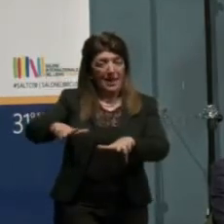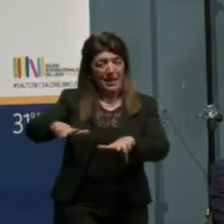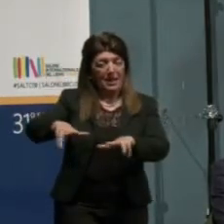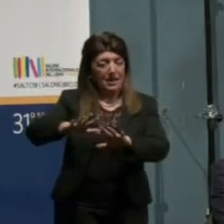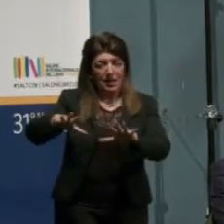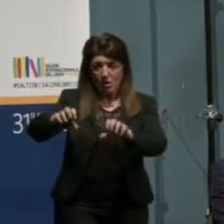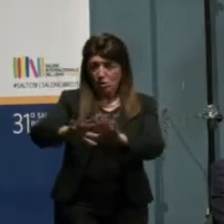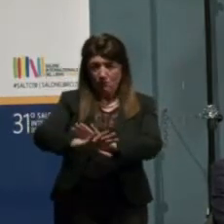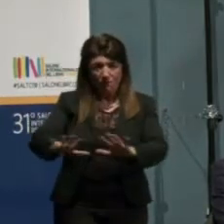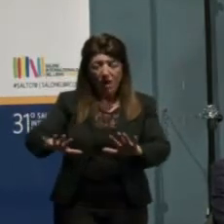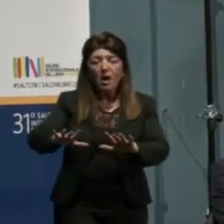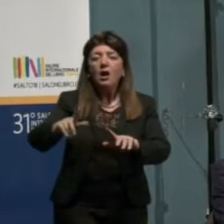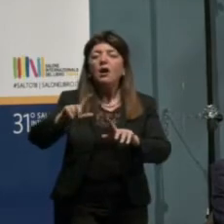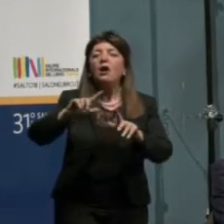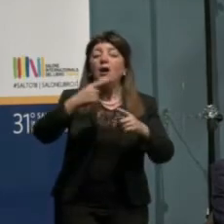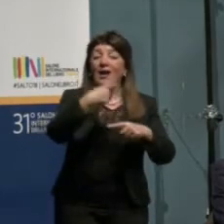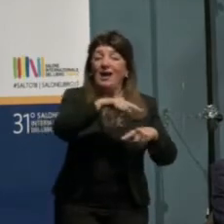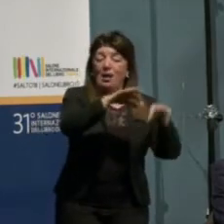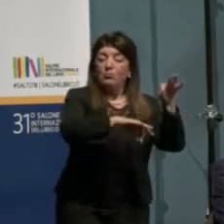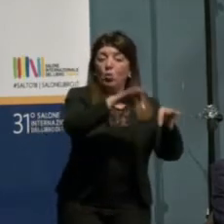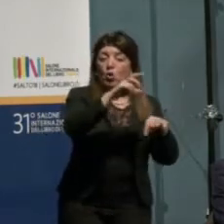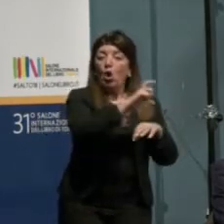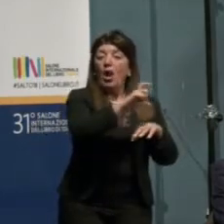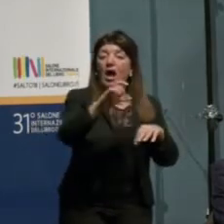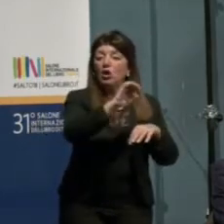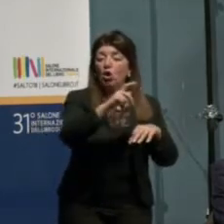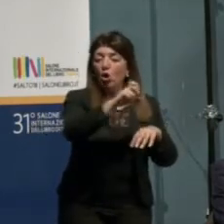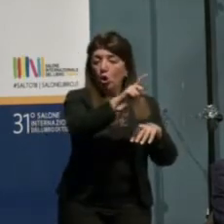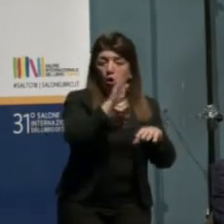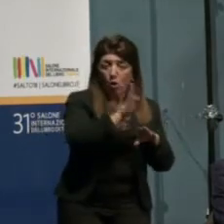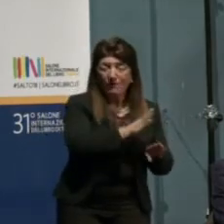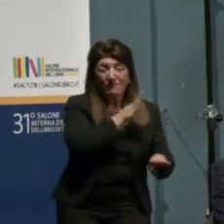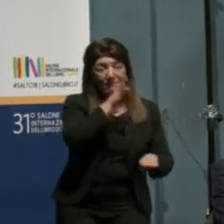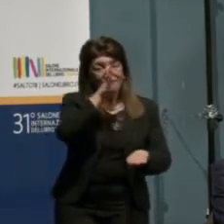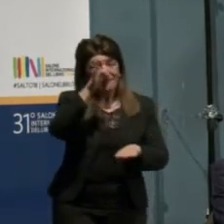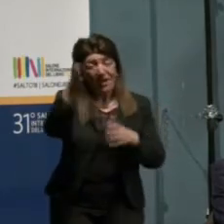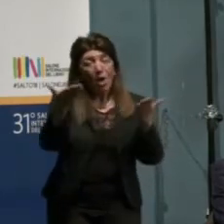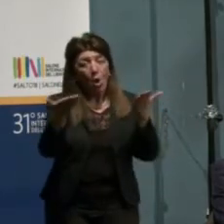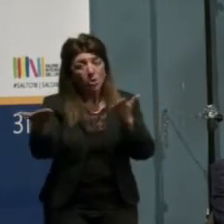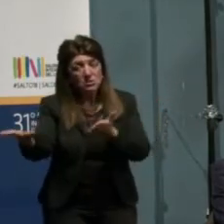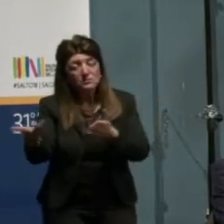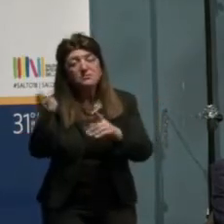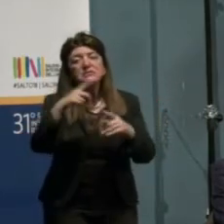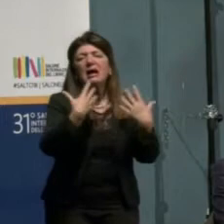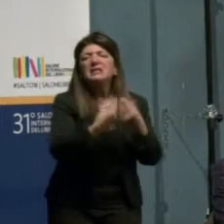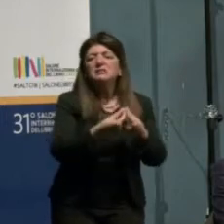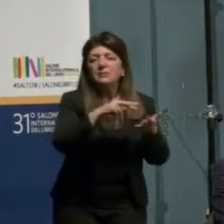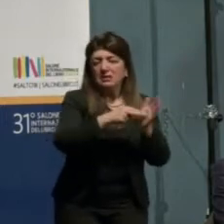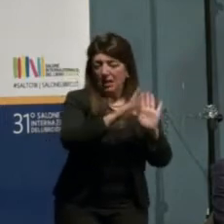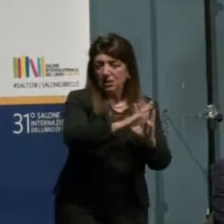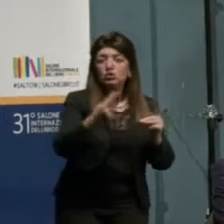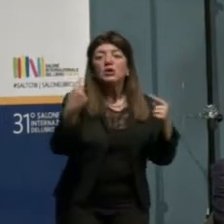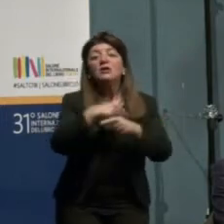in qualche modo il nostro procuratore colaiocco e dei nostri tecnici mentre i tecnici di una ditta russa